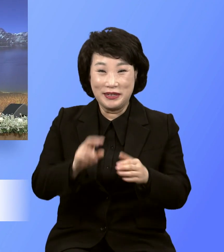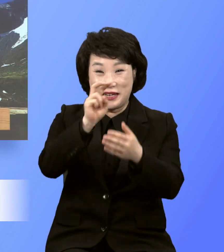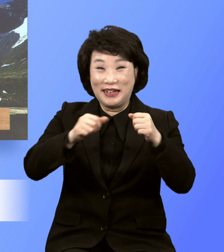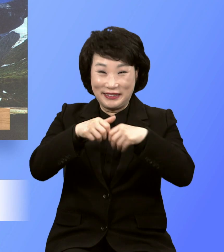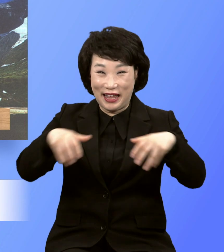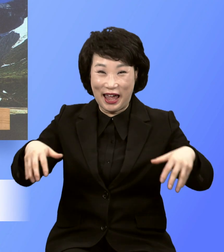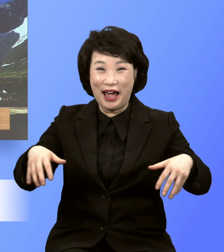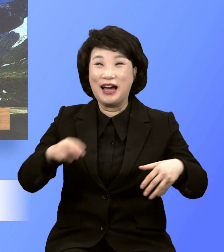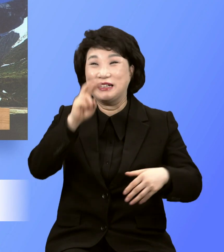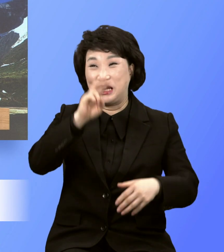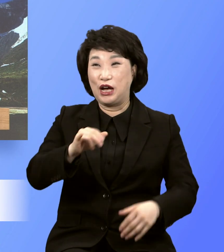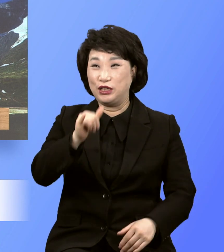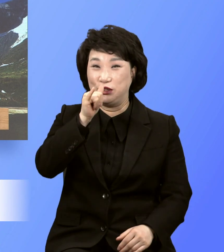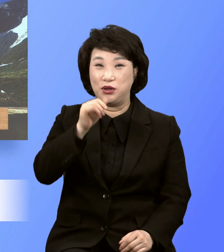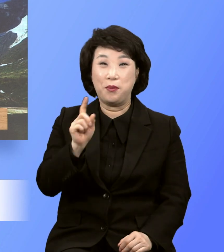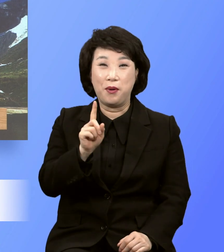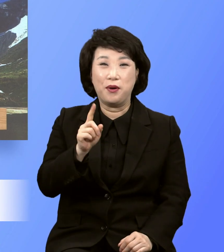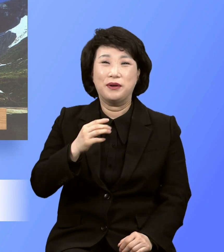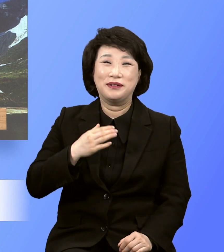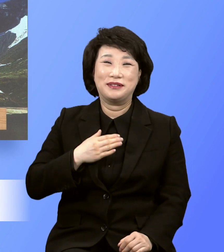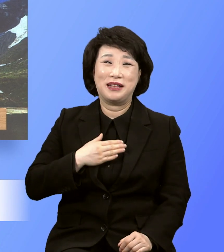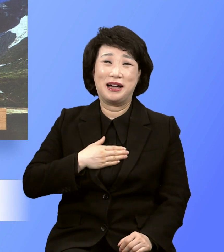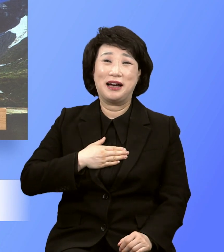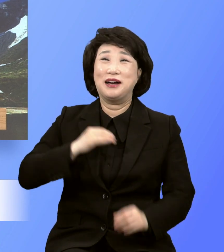찬양대가 불렀죠. 나